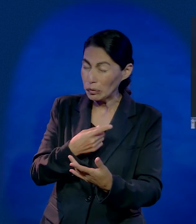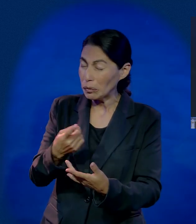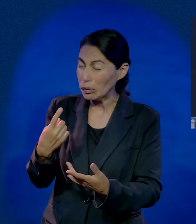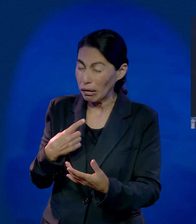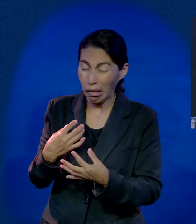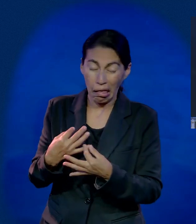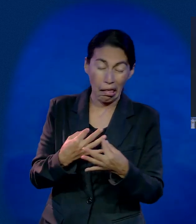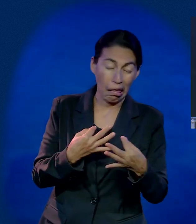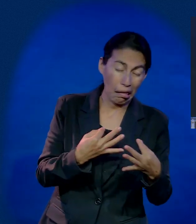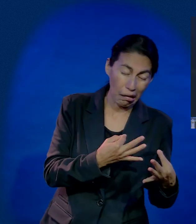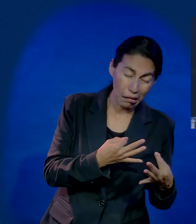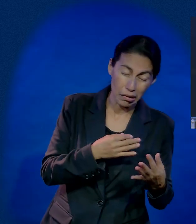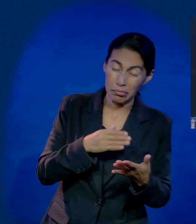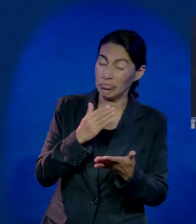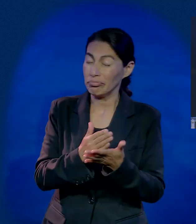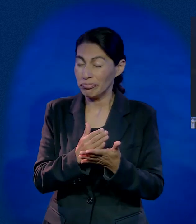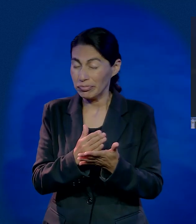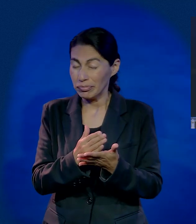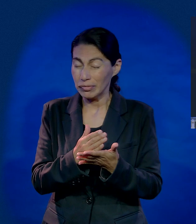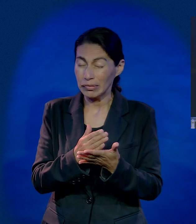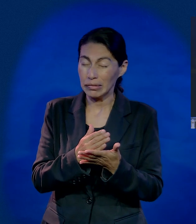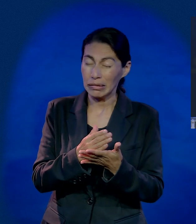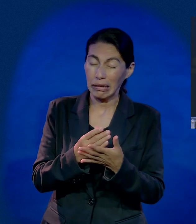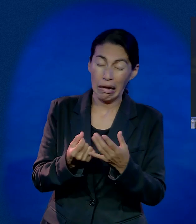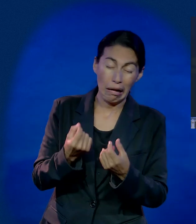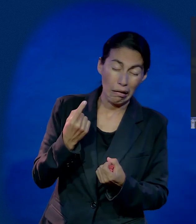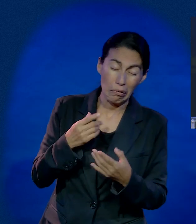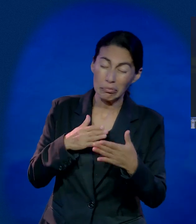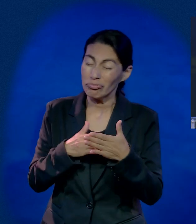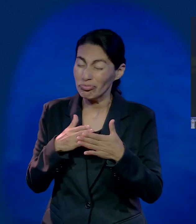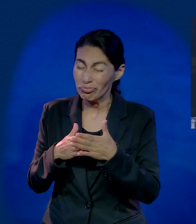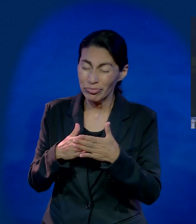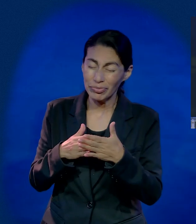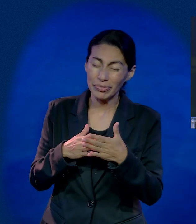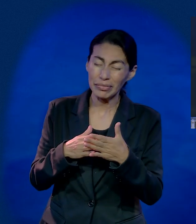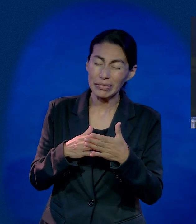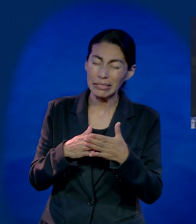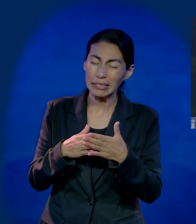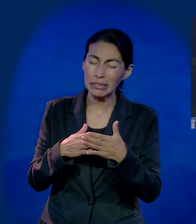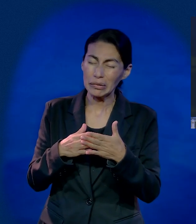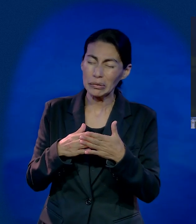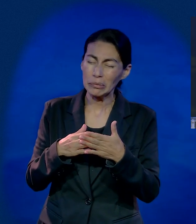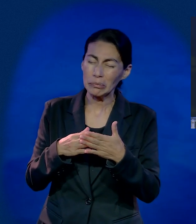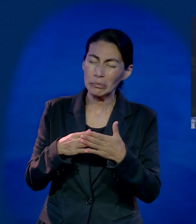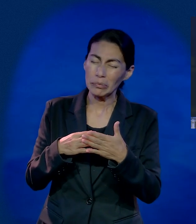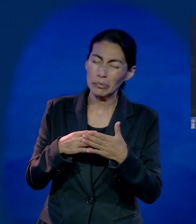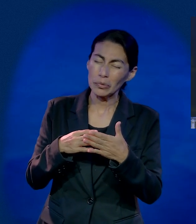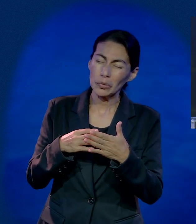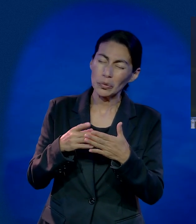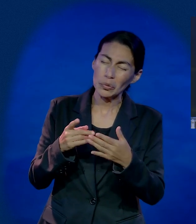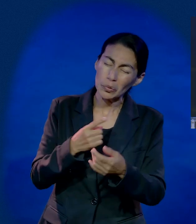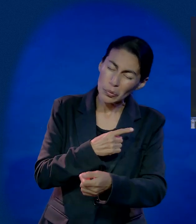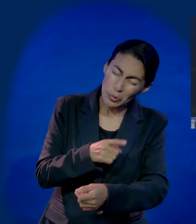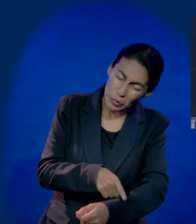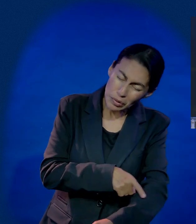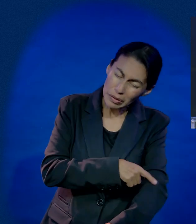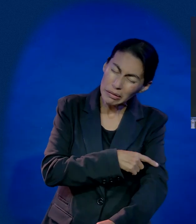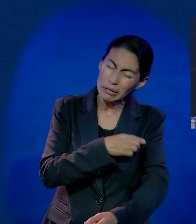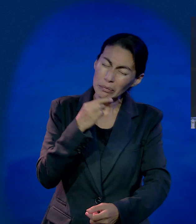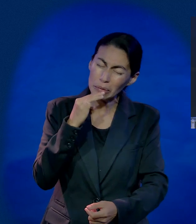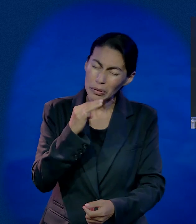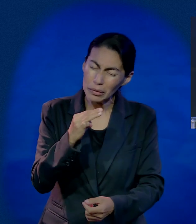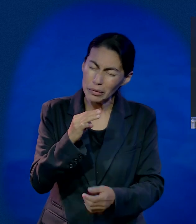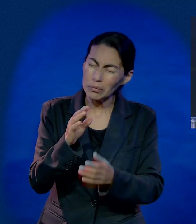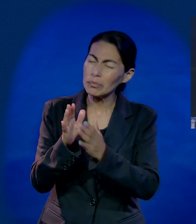o bloqueo que tengamos, cualquier interrupción que pueda presentarse a lo largo del mensaje